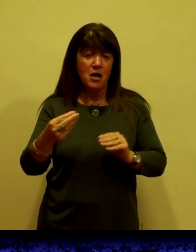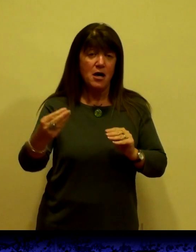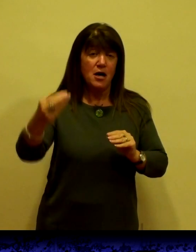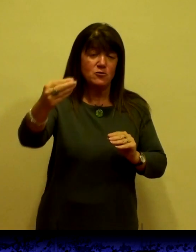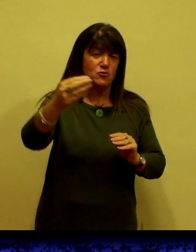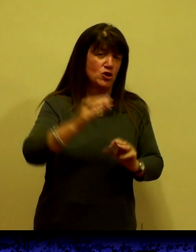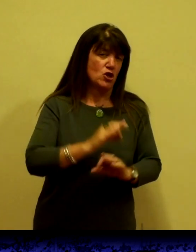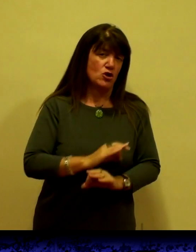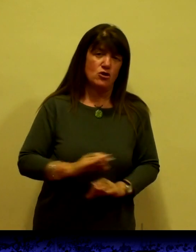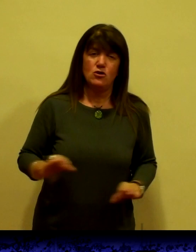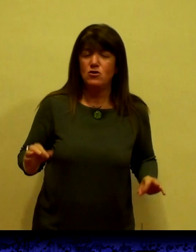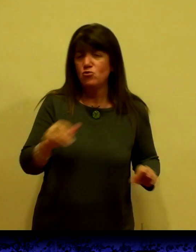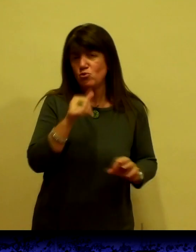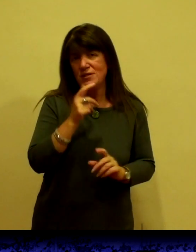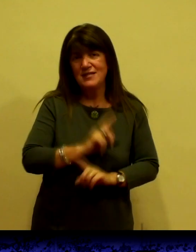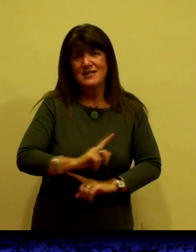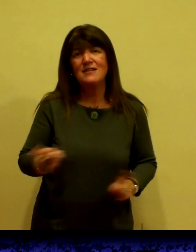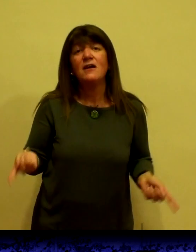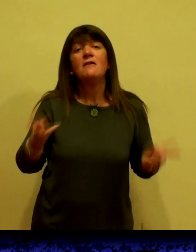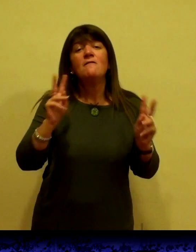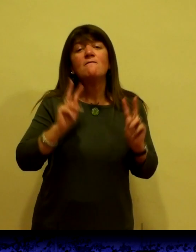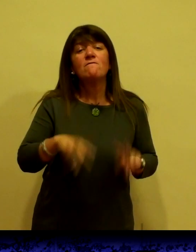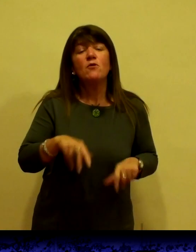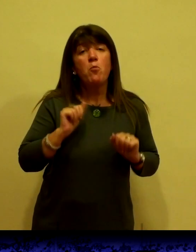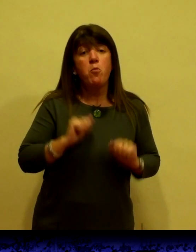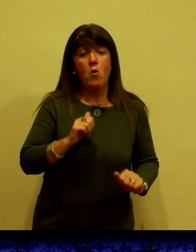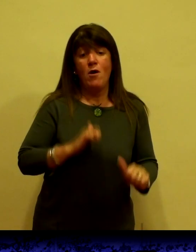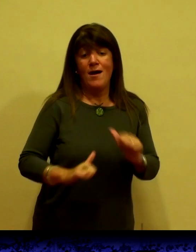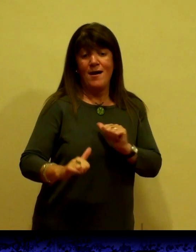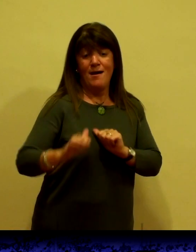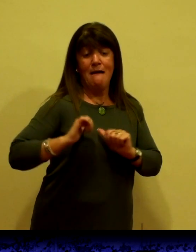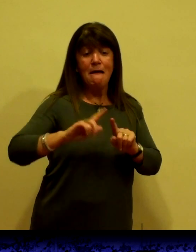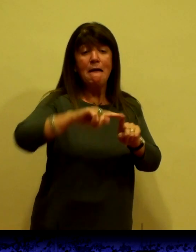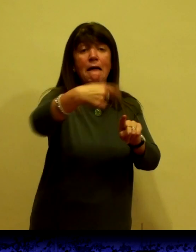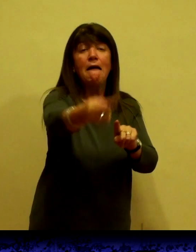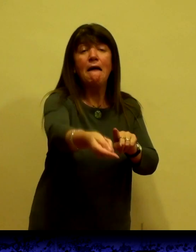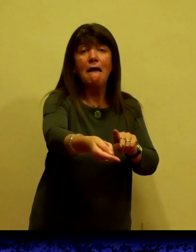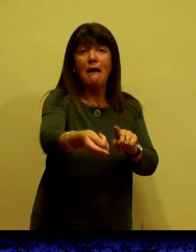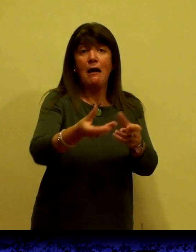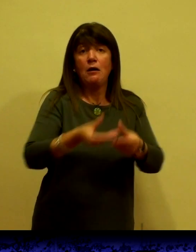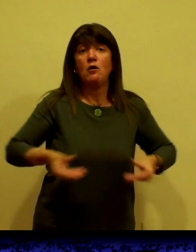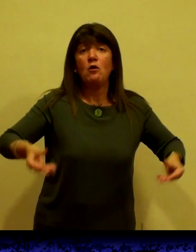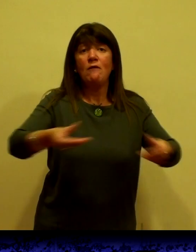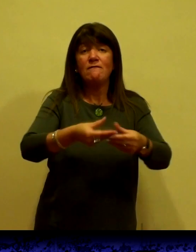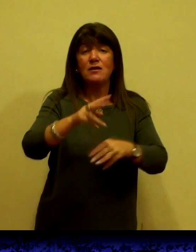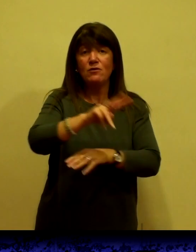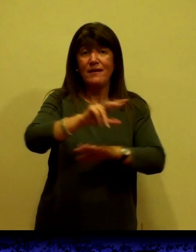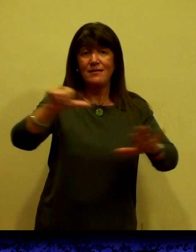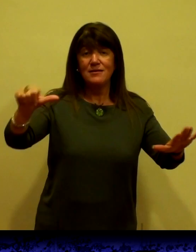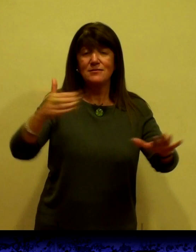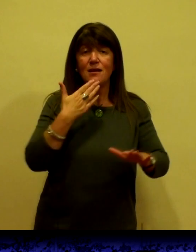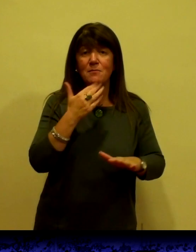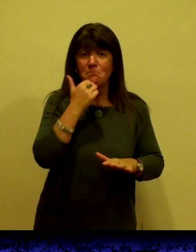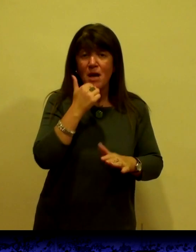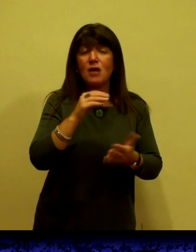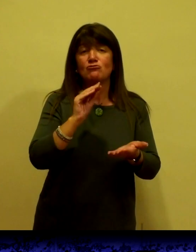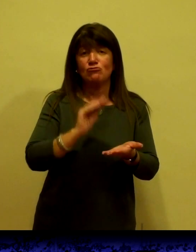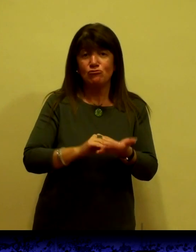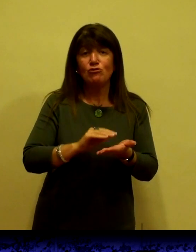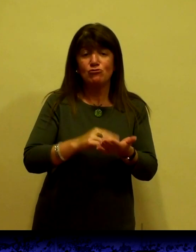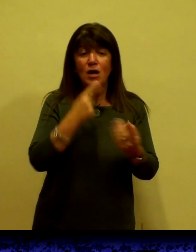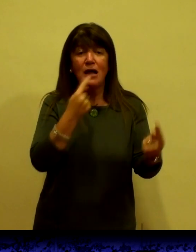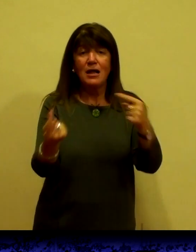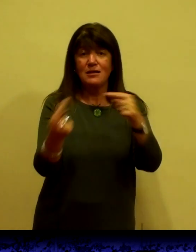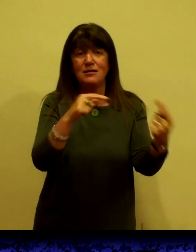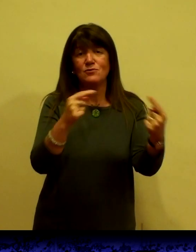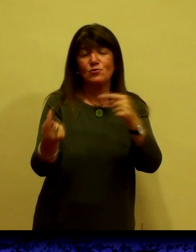forse cominciare ad anticipare che lunedì 26 maggio discuteremo anche di questi aspetti in un convegno